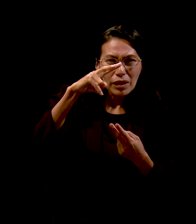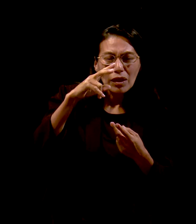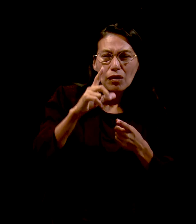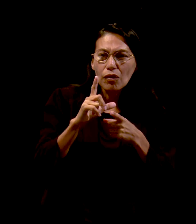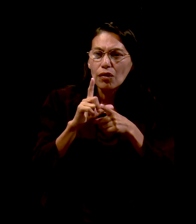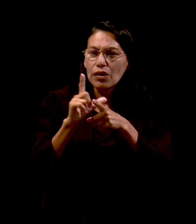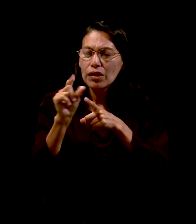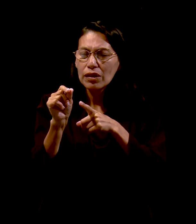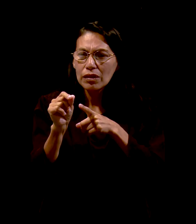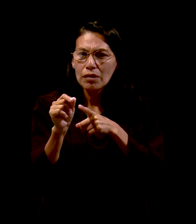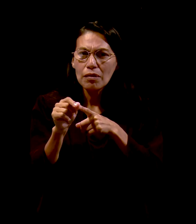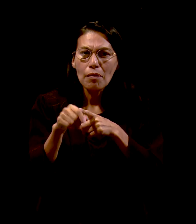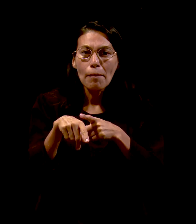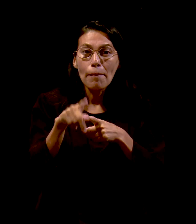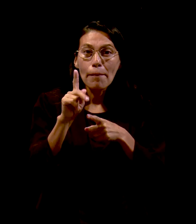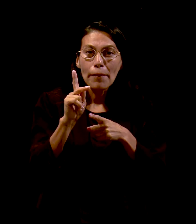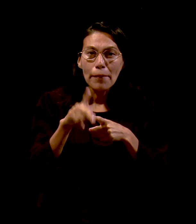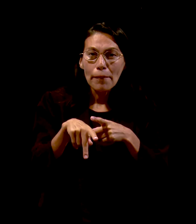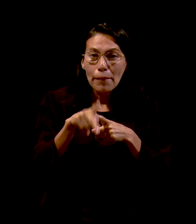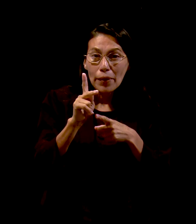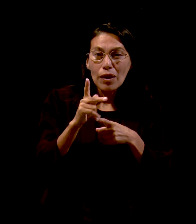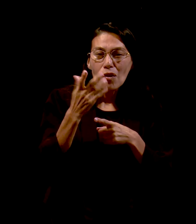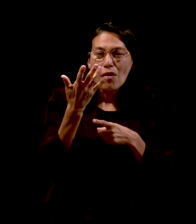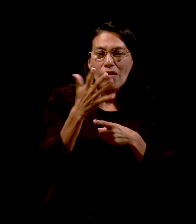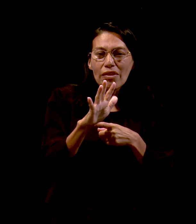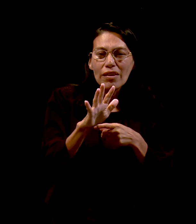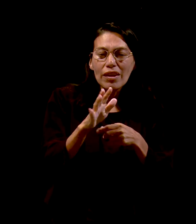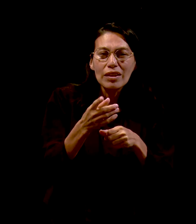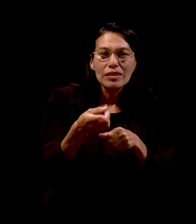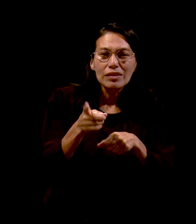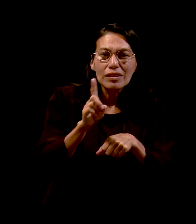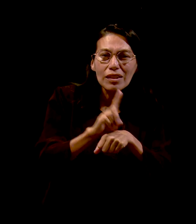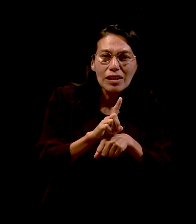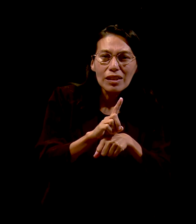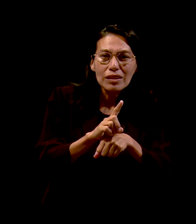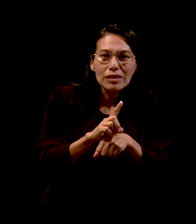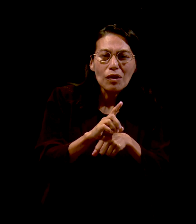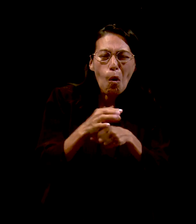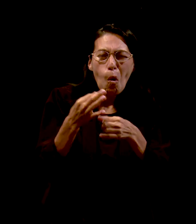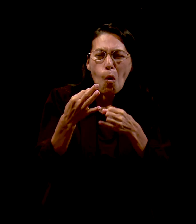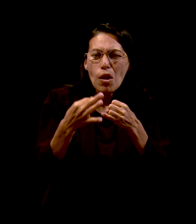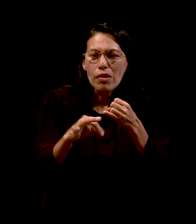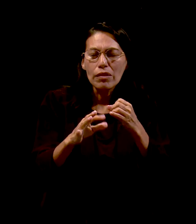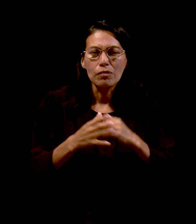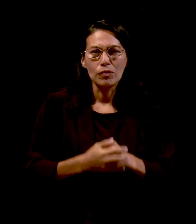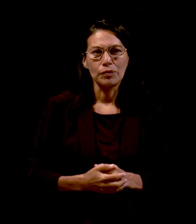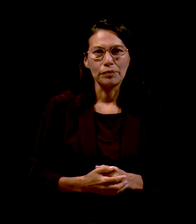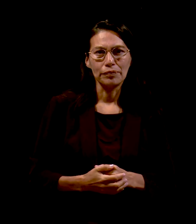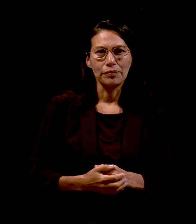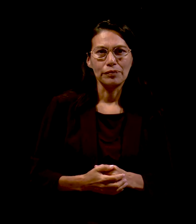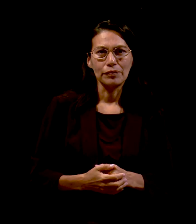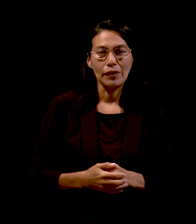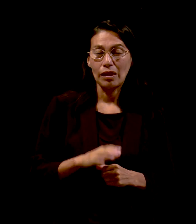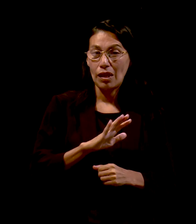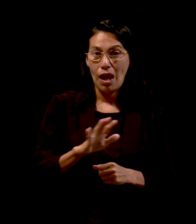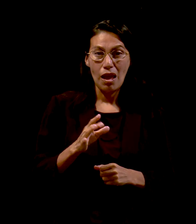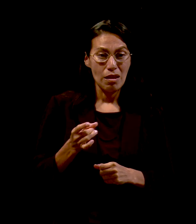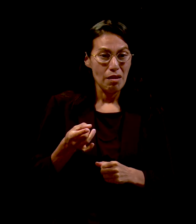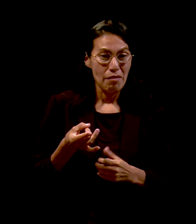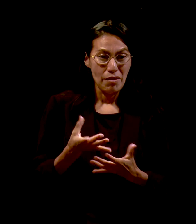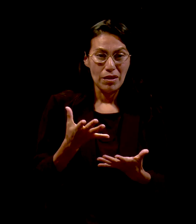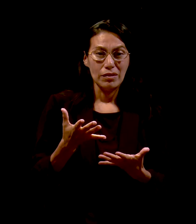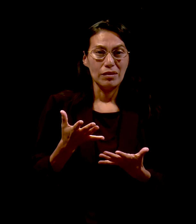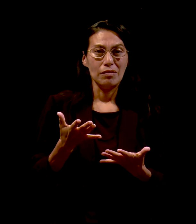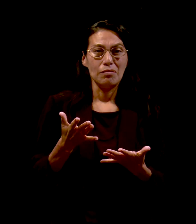pero prácticamente me quedaban 10 días para que se venciera definitivamente y es un lío